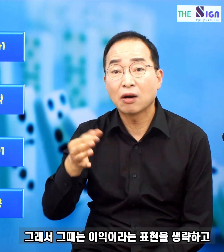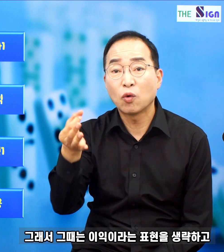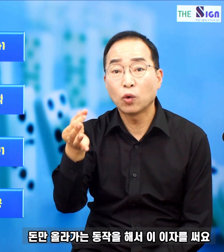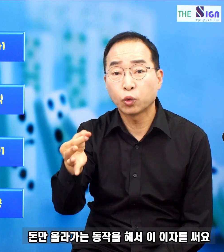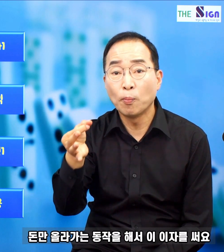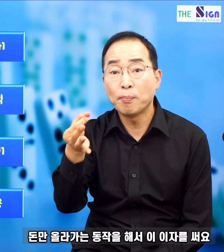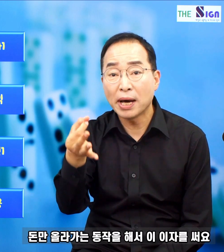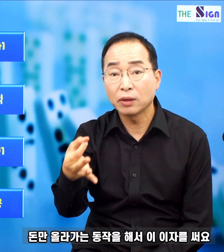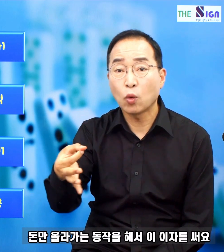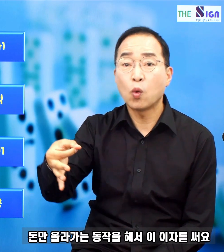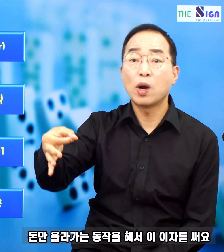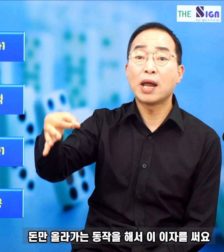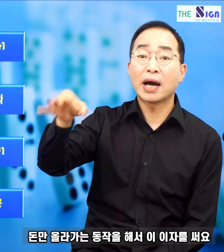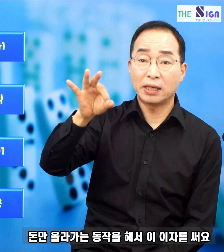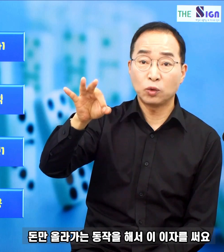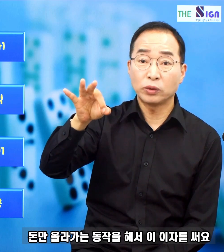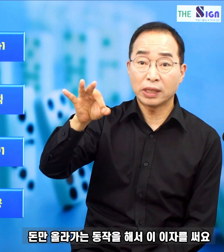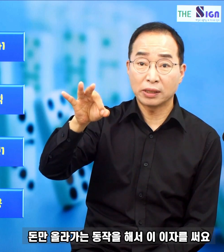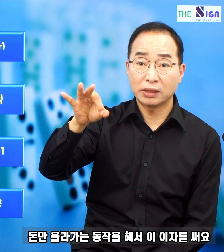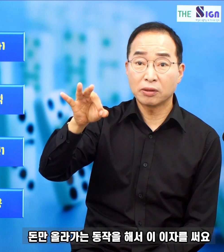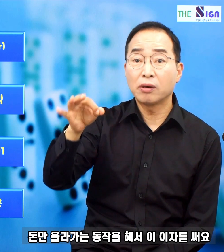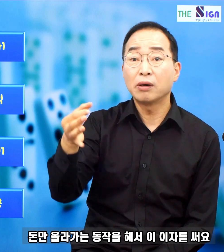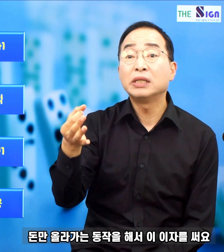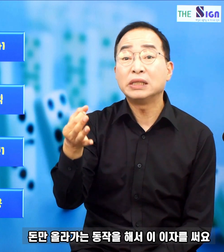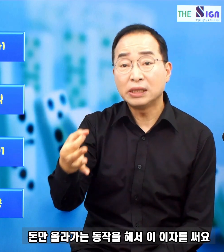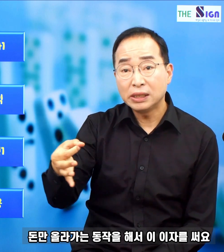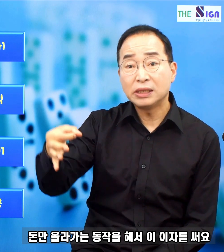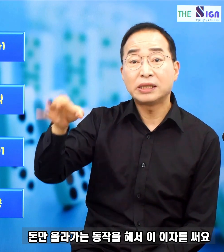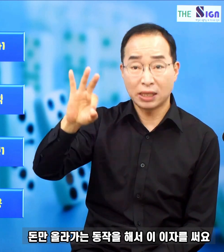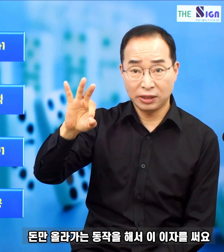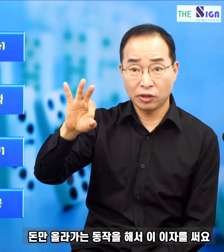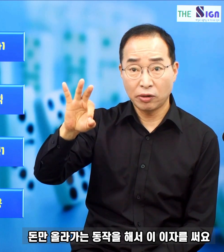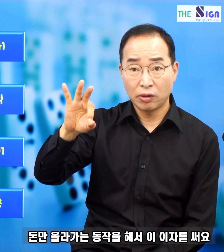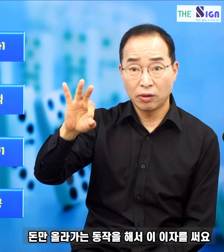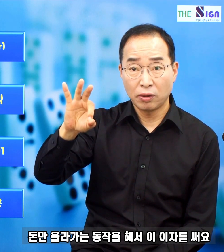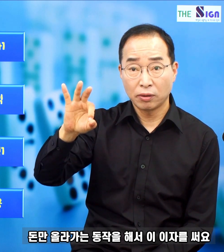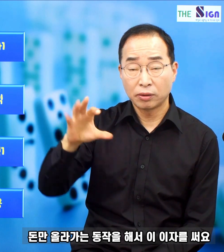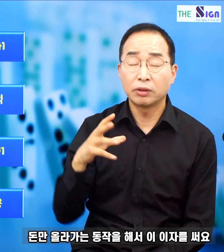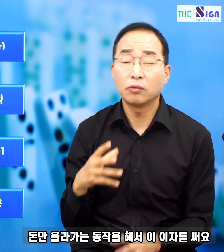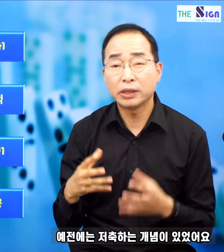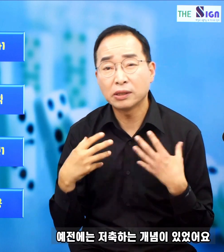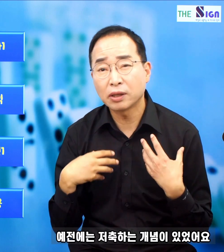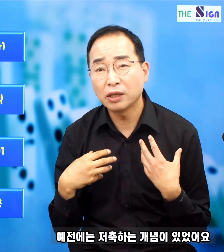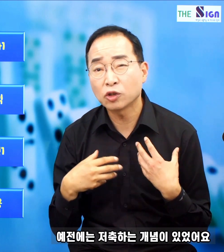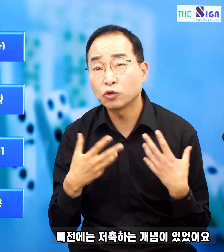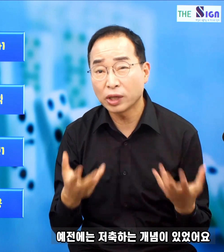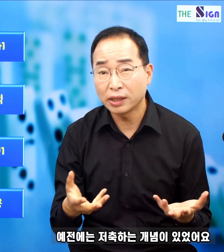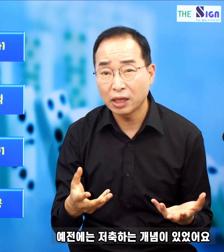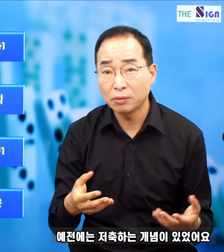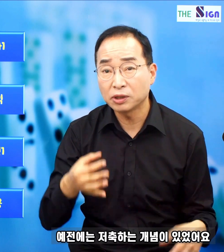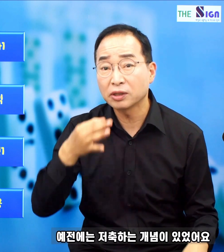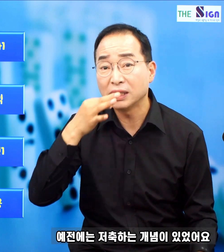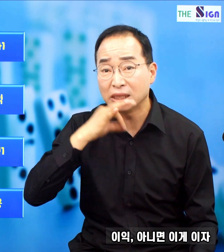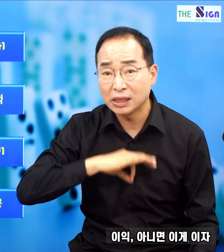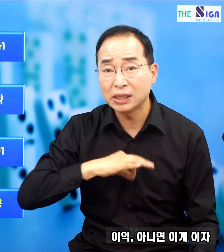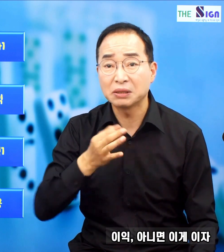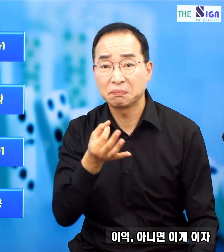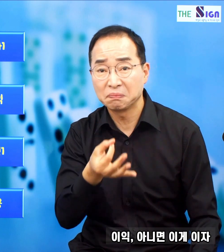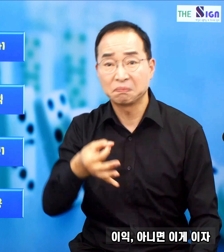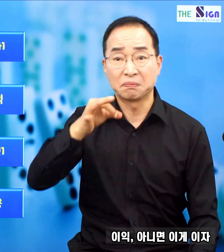생략하고 돈만 올라가는 동작을 해서 이 이자를 써요. 그 예전에는 저축하는 개념이 있어서 이익,